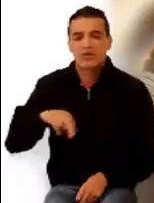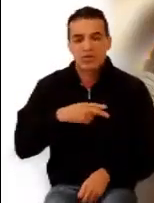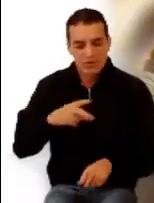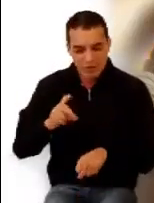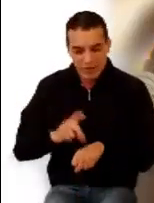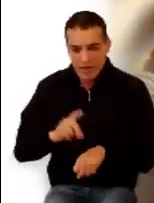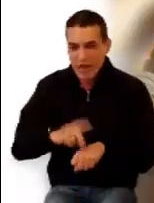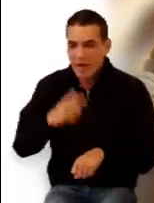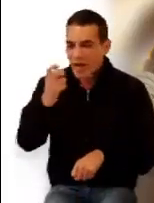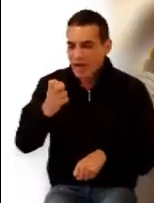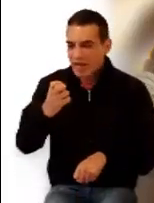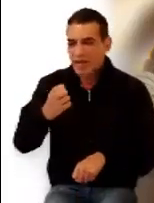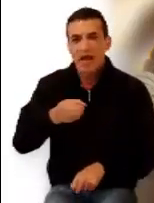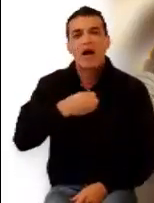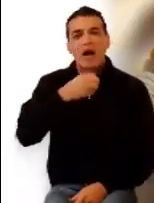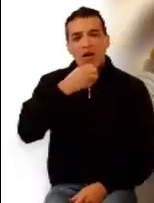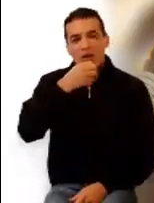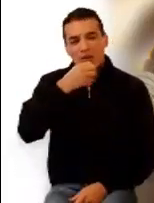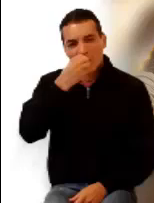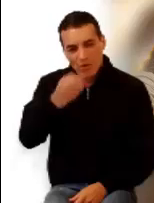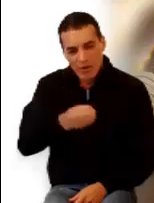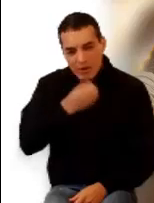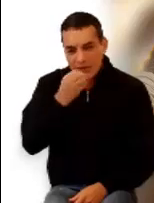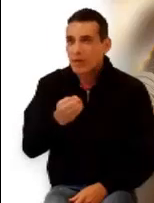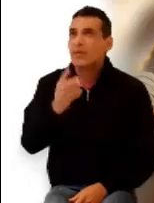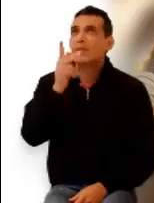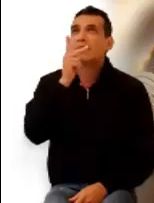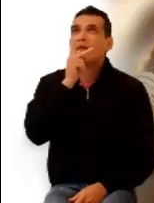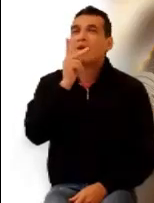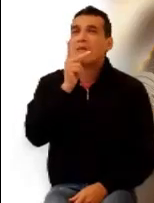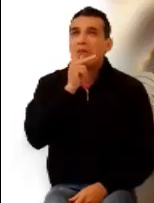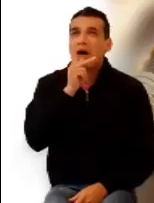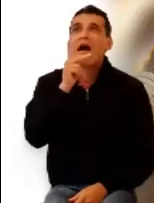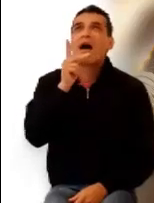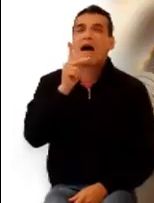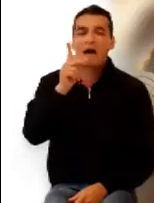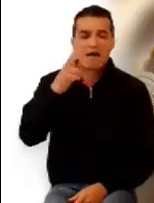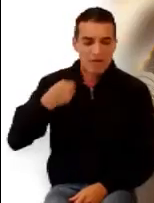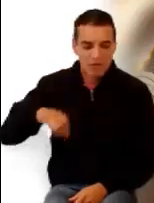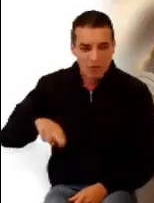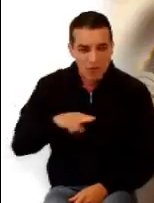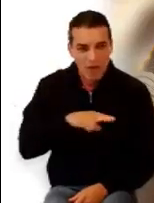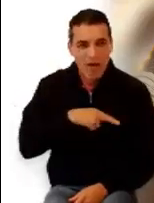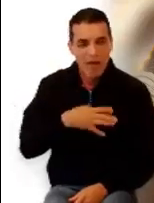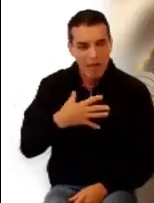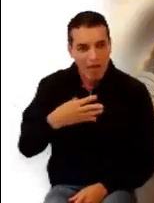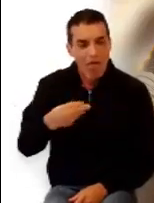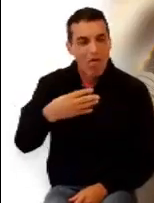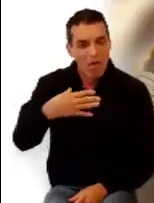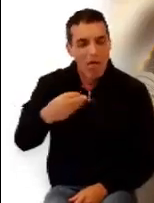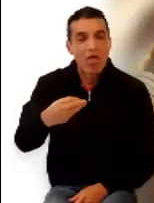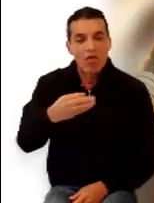día esta sencilla verdad, Padre nuestro, con todo lo que